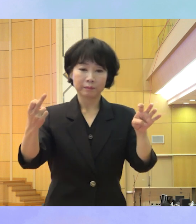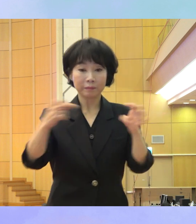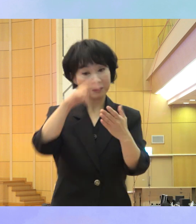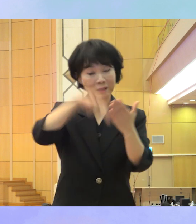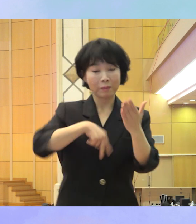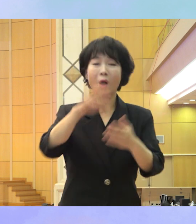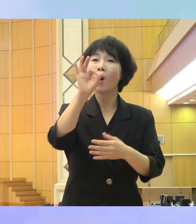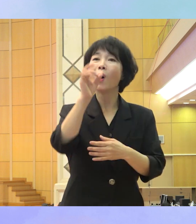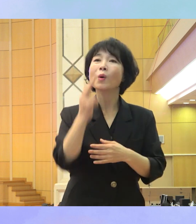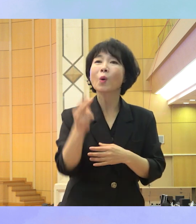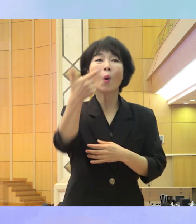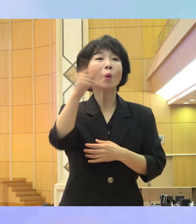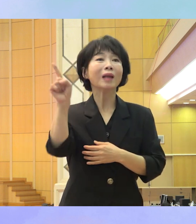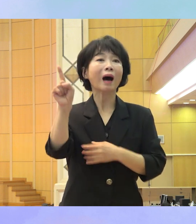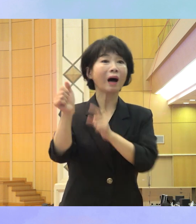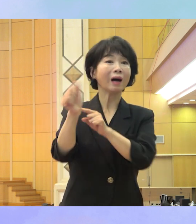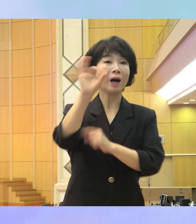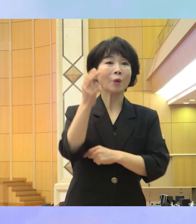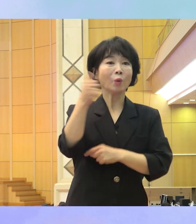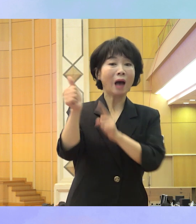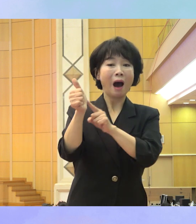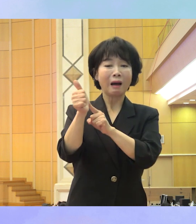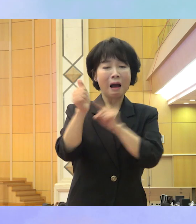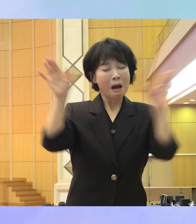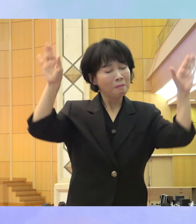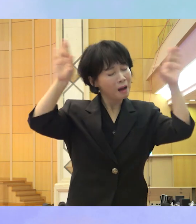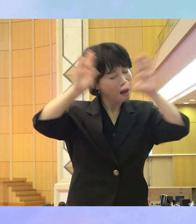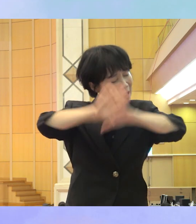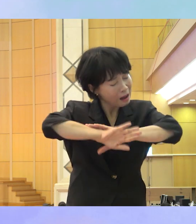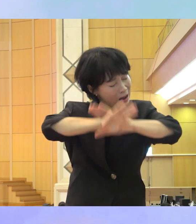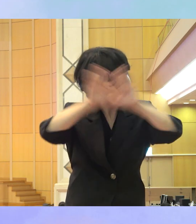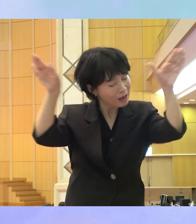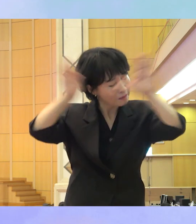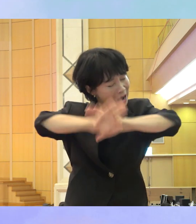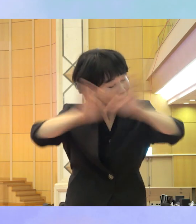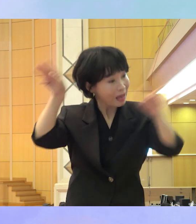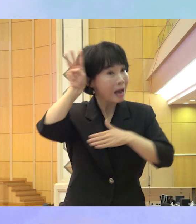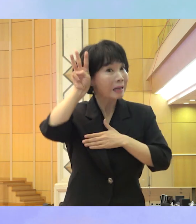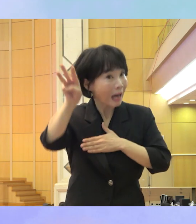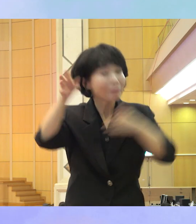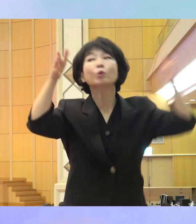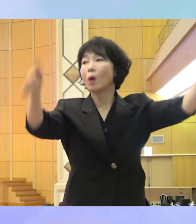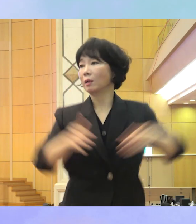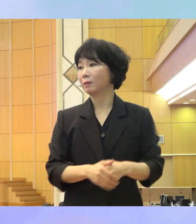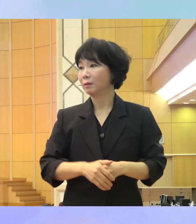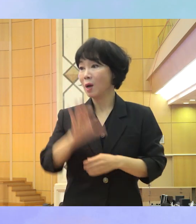19페이지죠. 요나가 밤낮 사흘 동안 그랬잖아요.